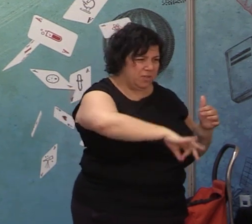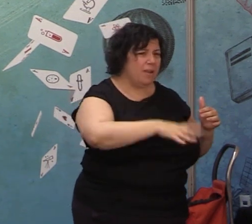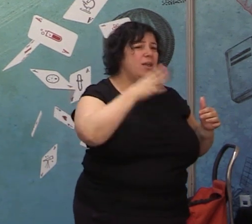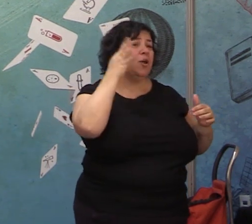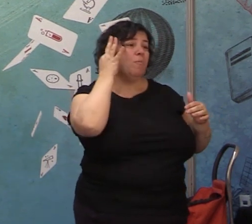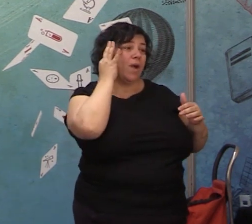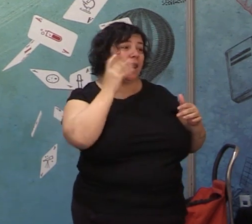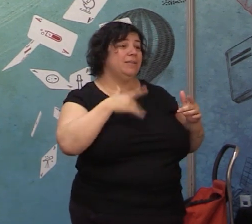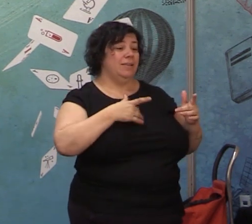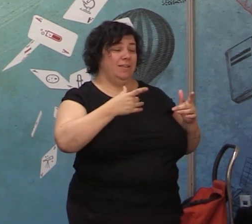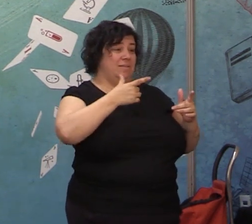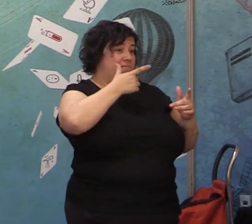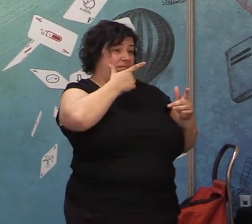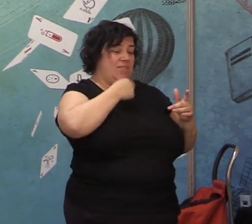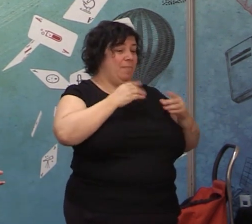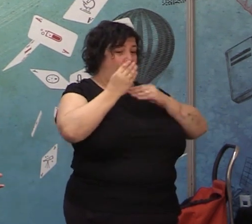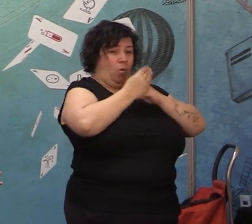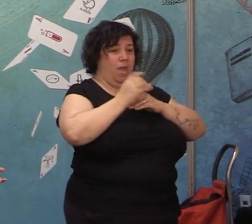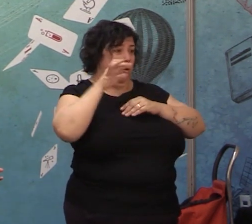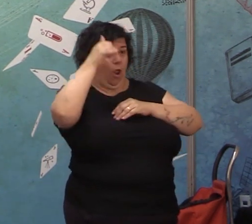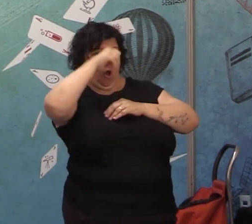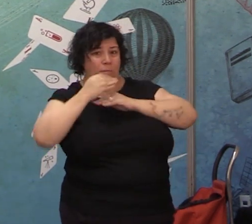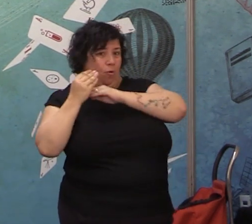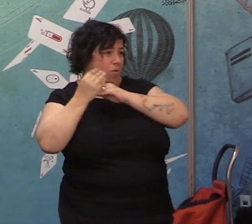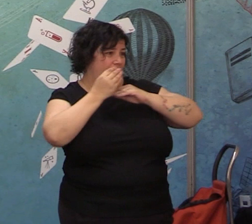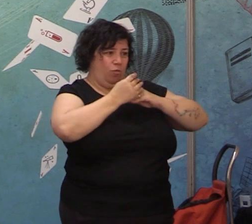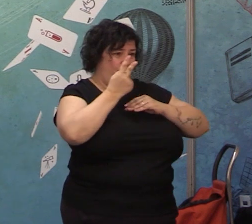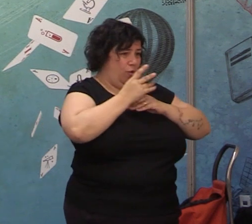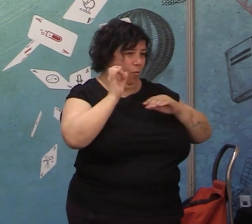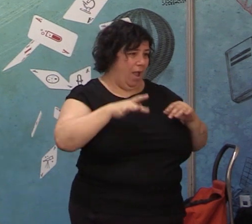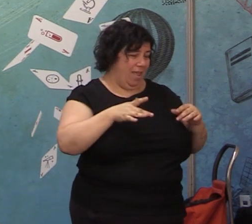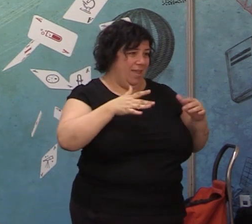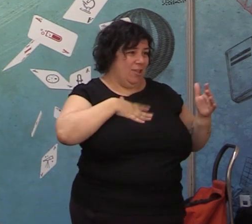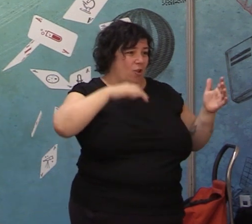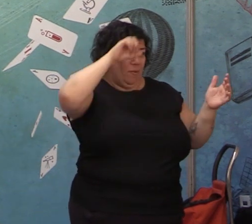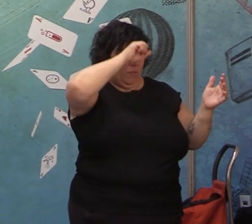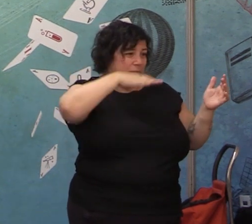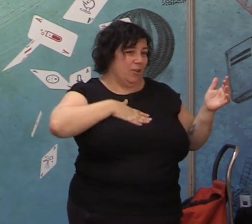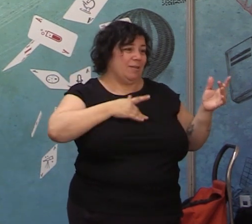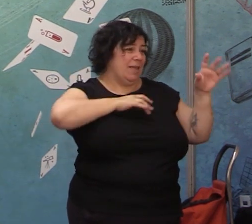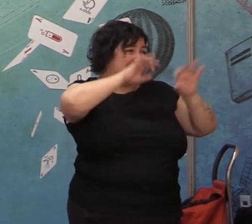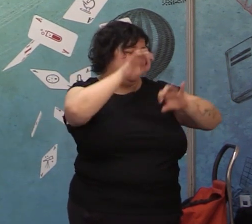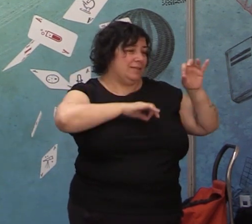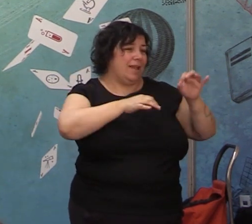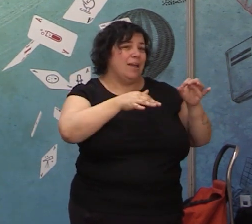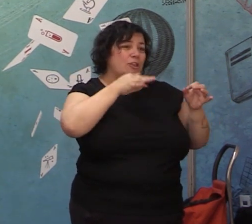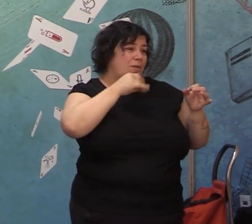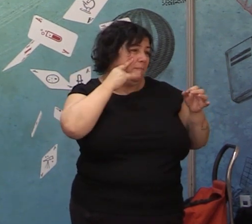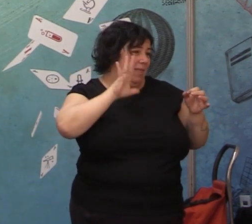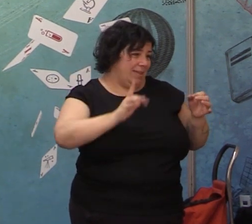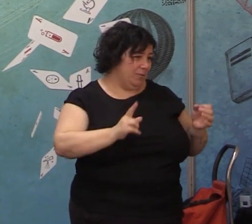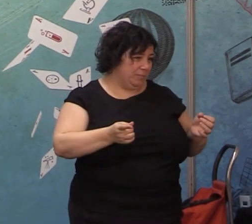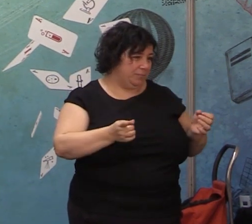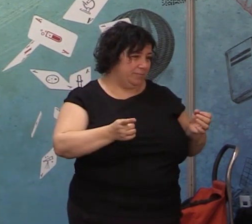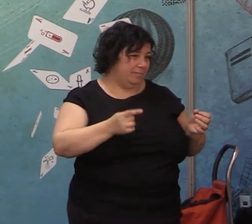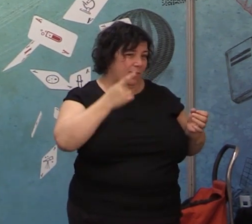la misma oportunidad de facilidades para cuidarse que los hombres, pues en mi opinión humilde y estadística, todavía no.